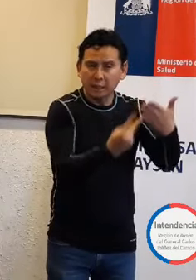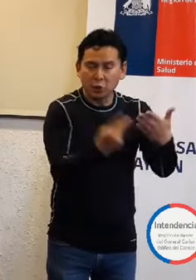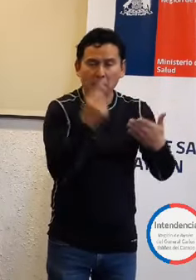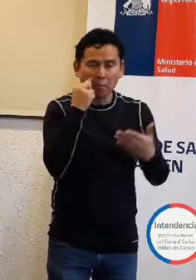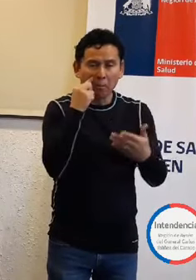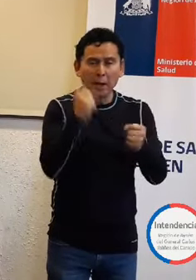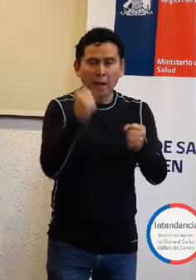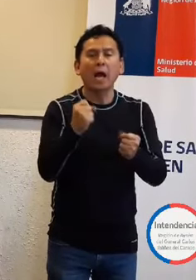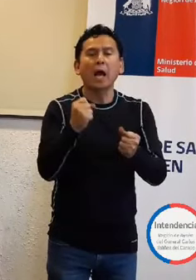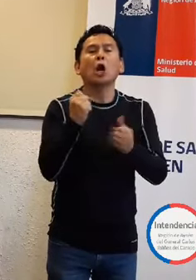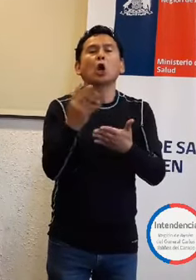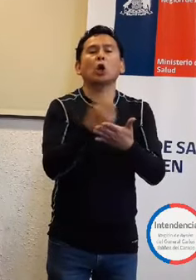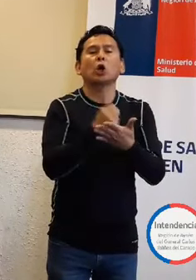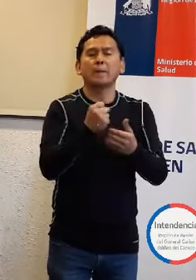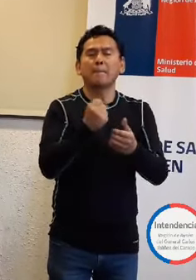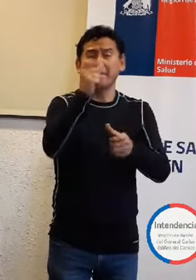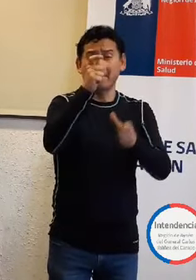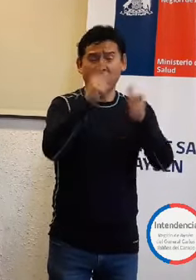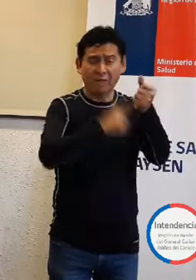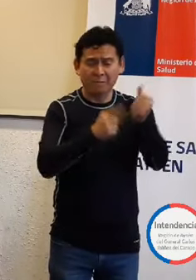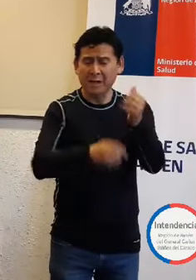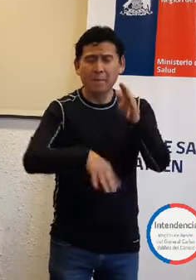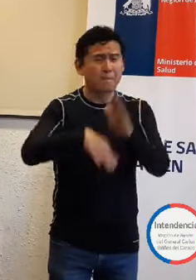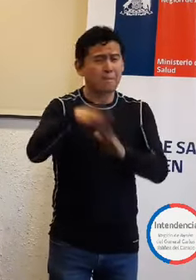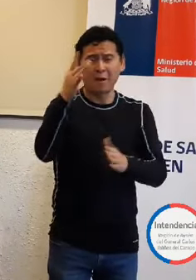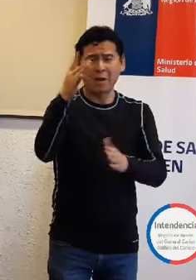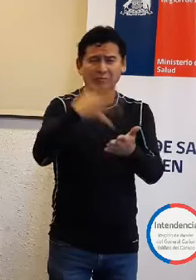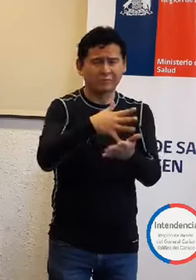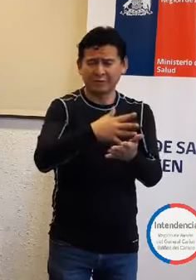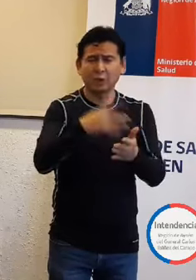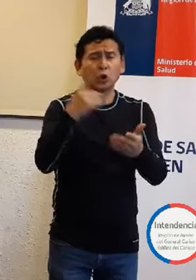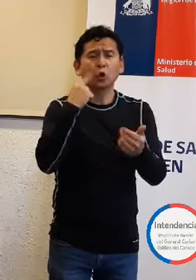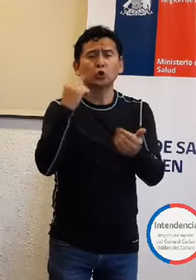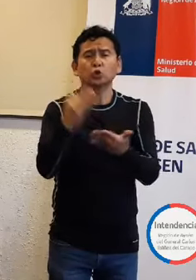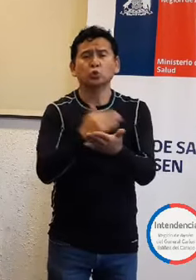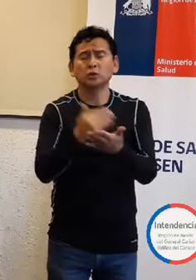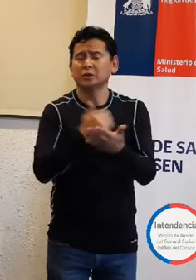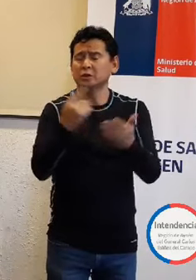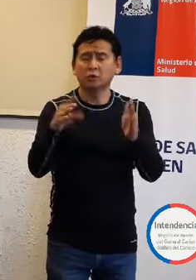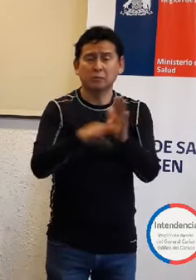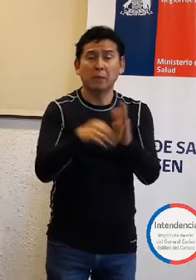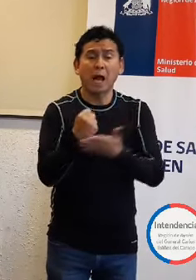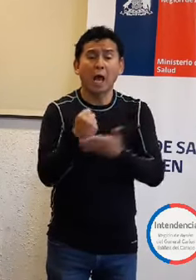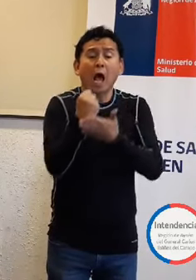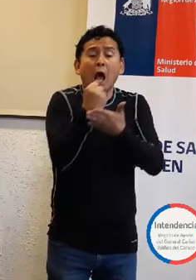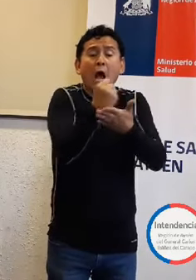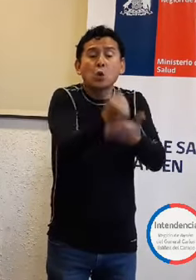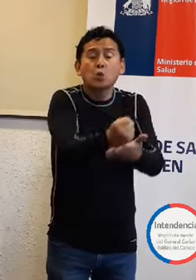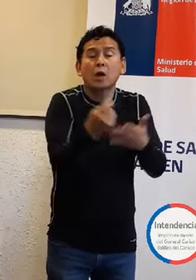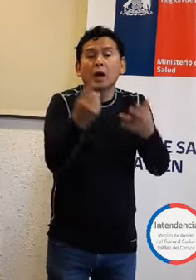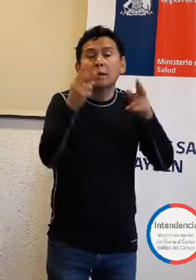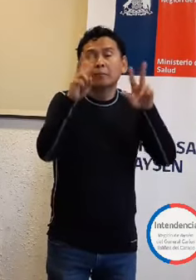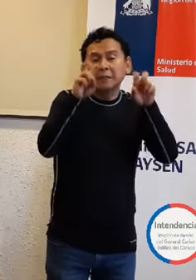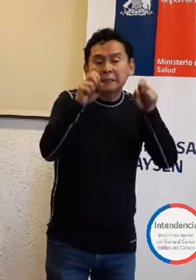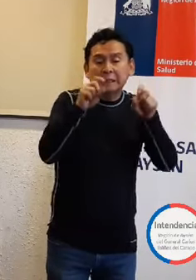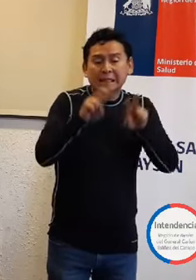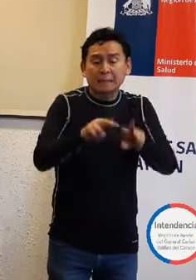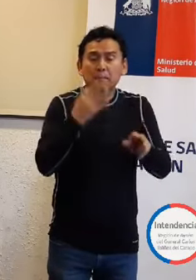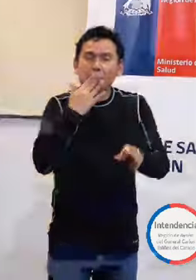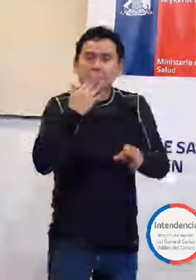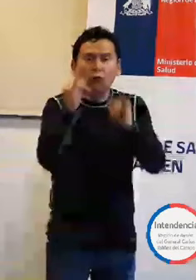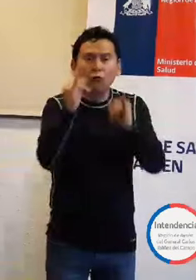llegar a las familias más vulnerables con ingresos líquidos para poder ayudarles a contribuir a pasar de